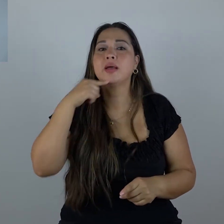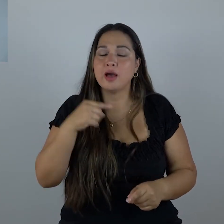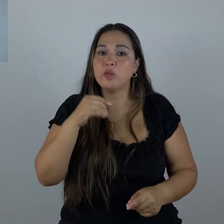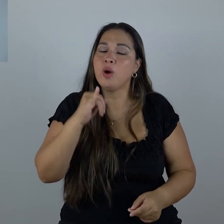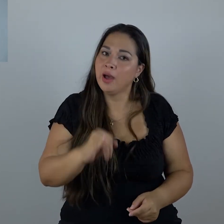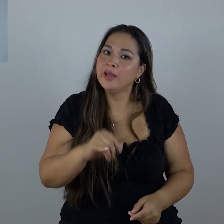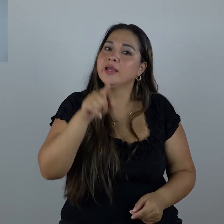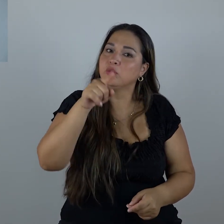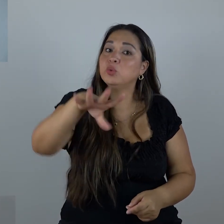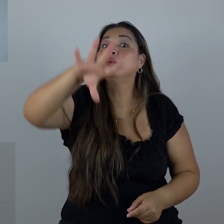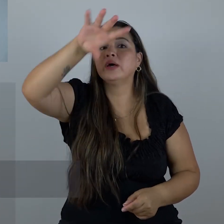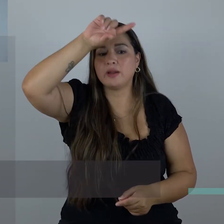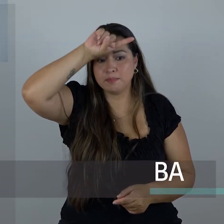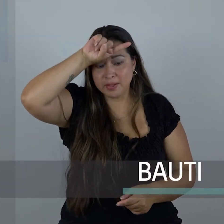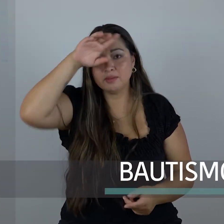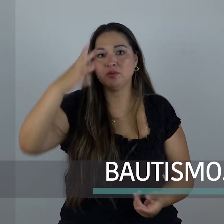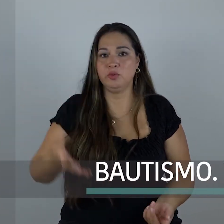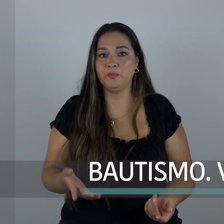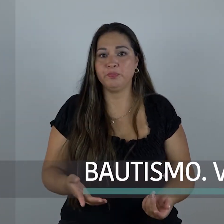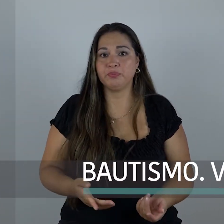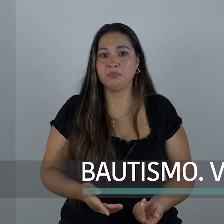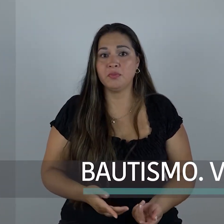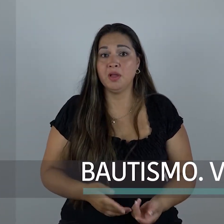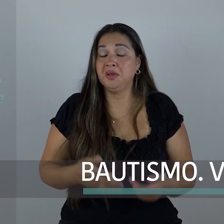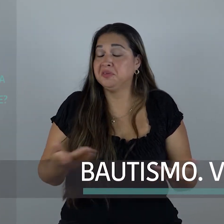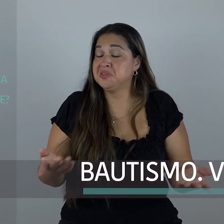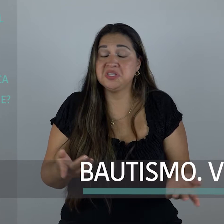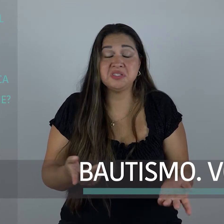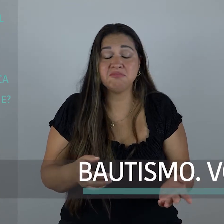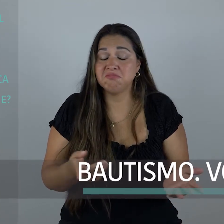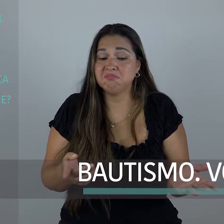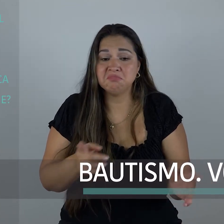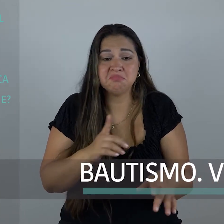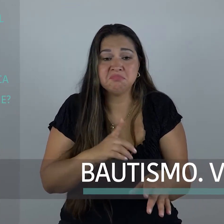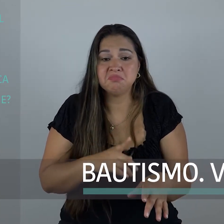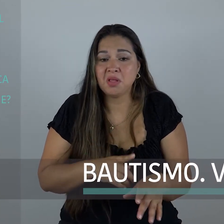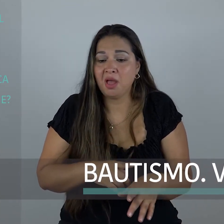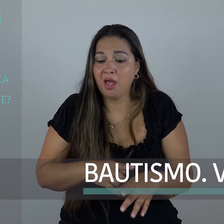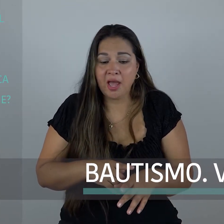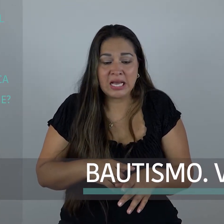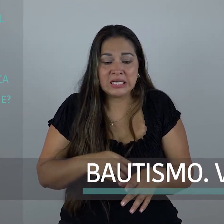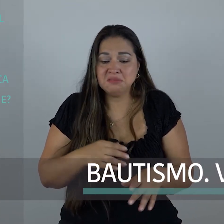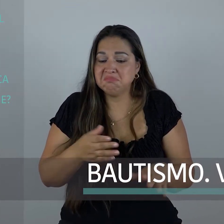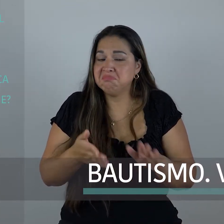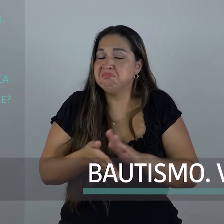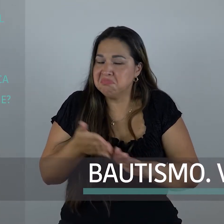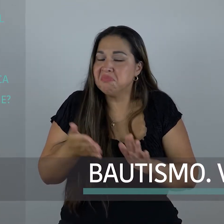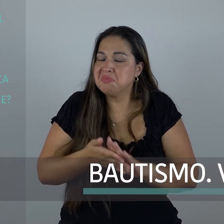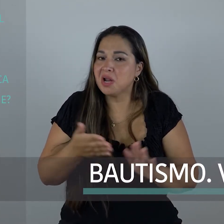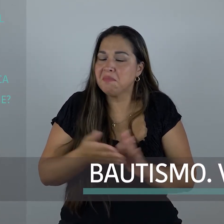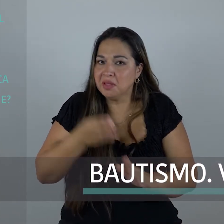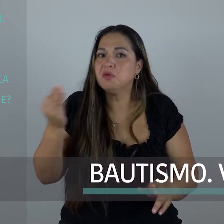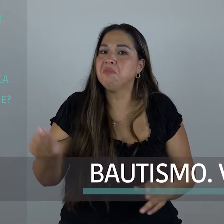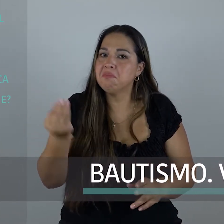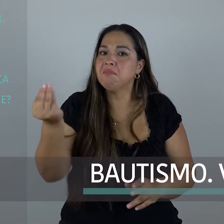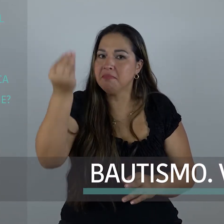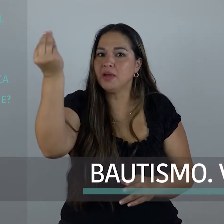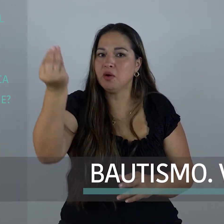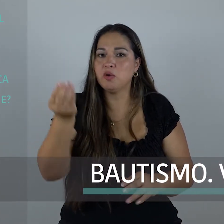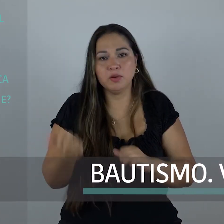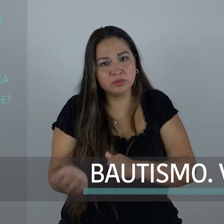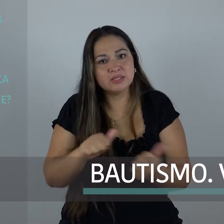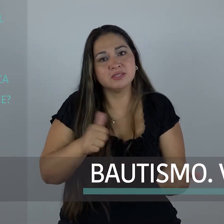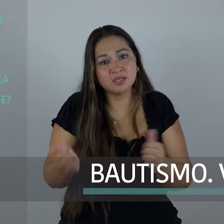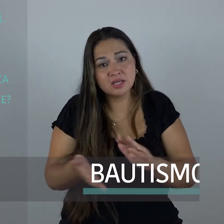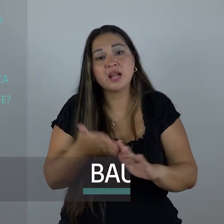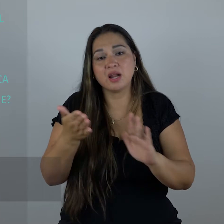esa salvación. Pero no hay ningún impedimento. Cuanto antes lo hagas, mejor. Luego te voy a decir el por